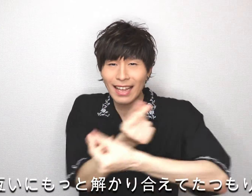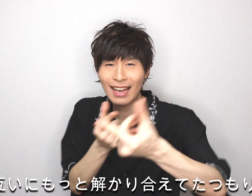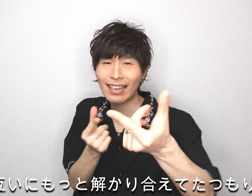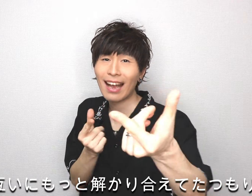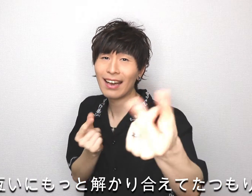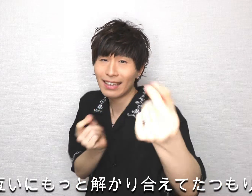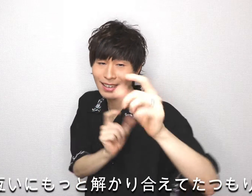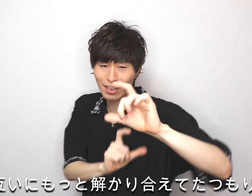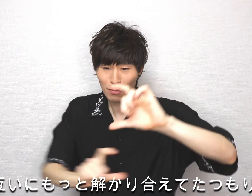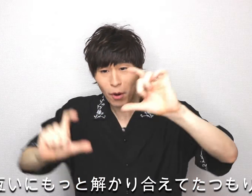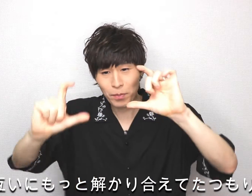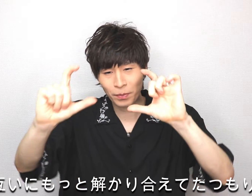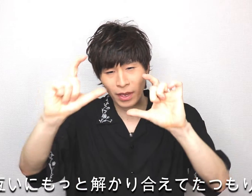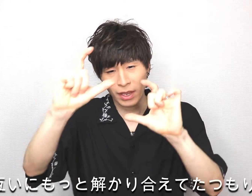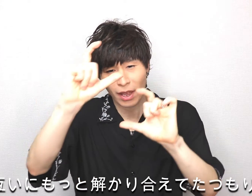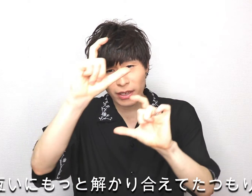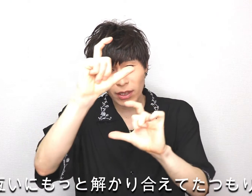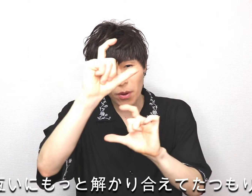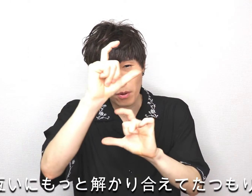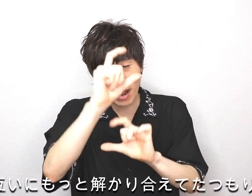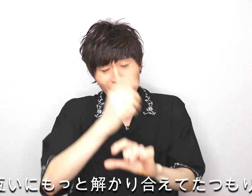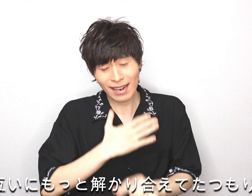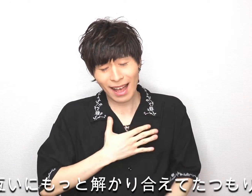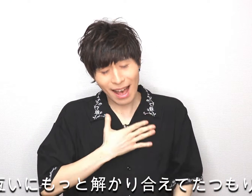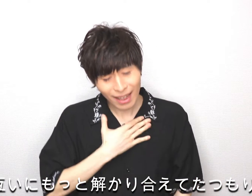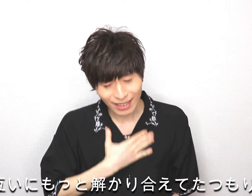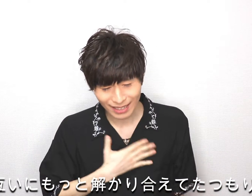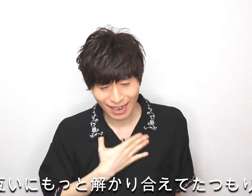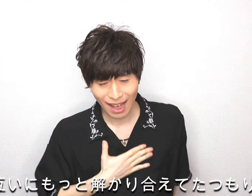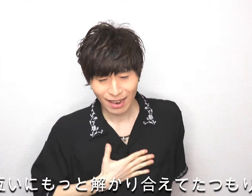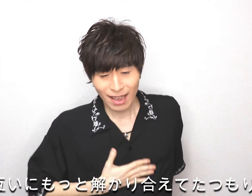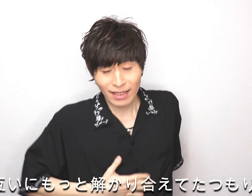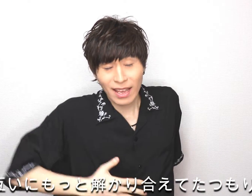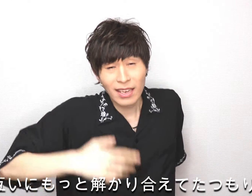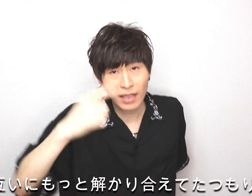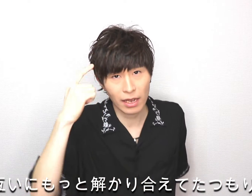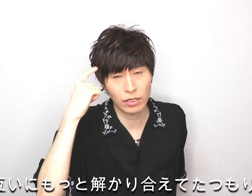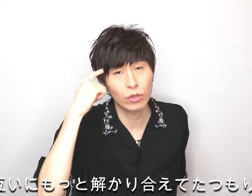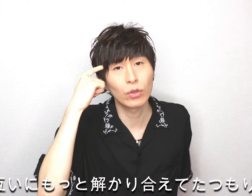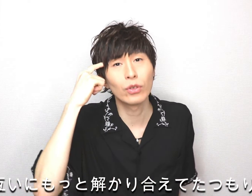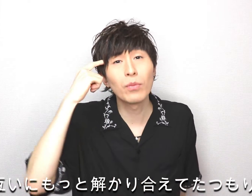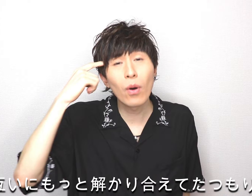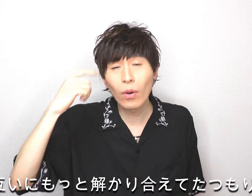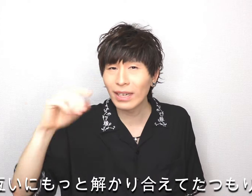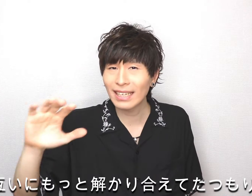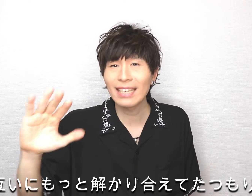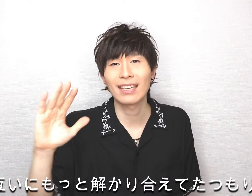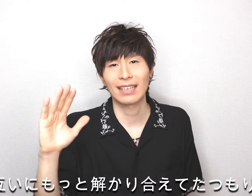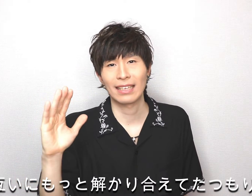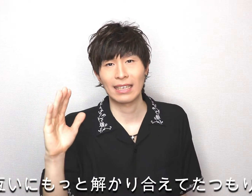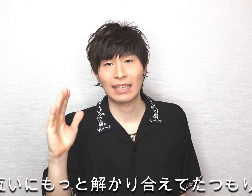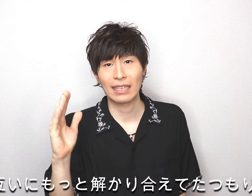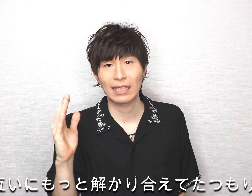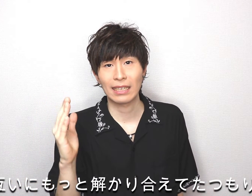互いにもっと分かり合えてたつもり。